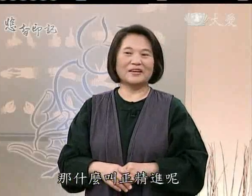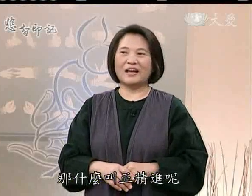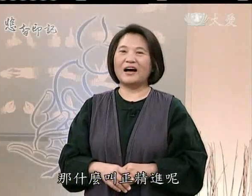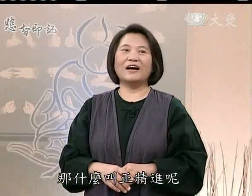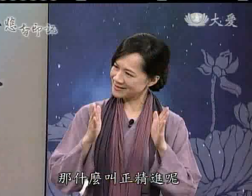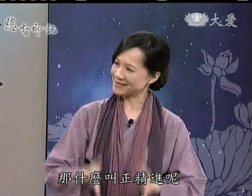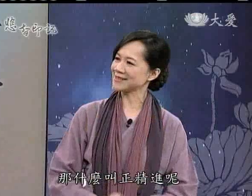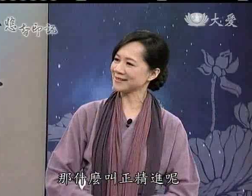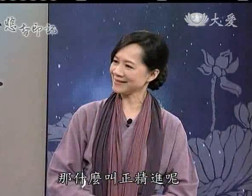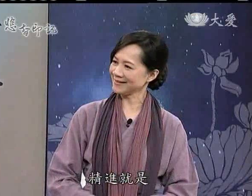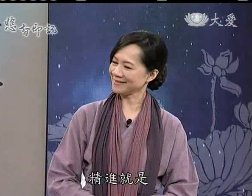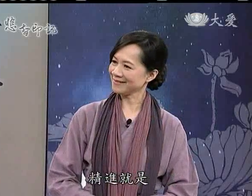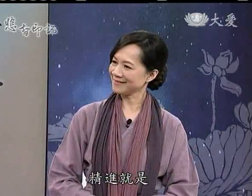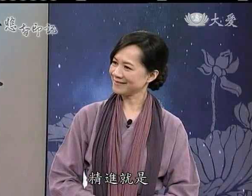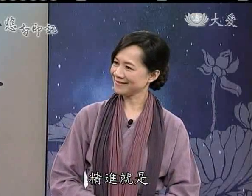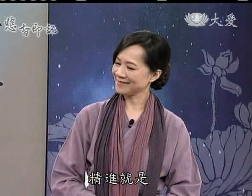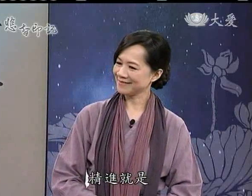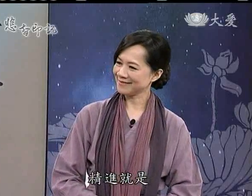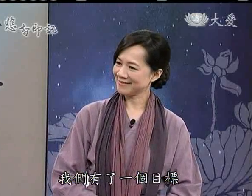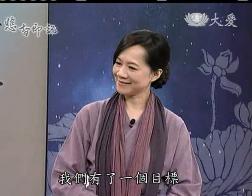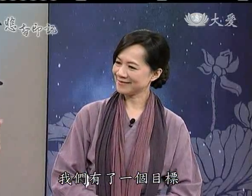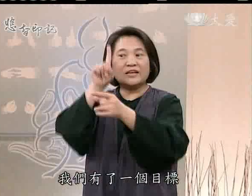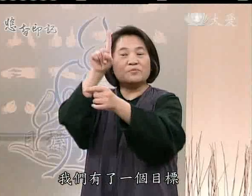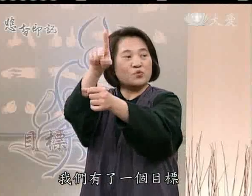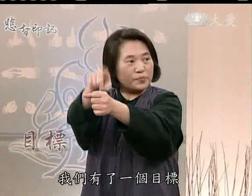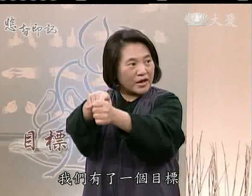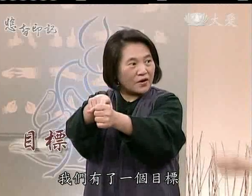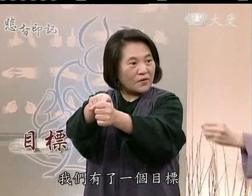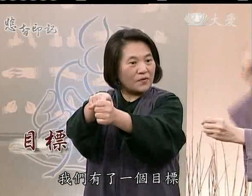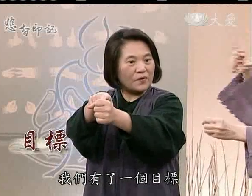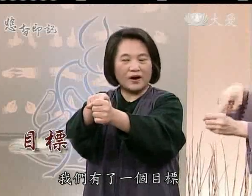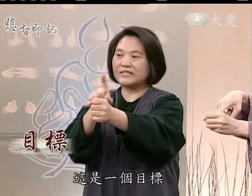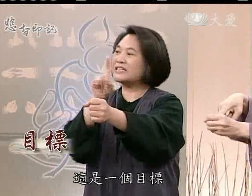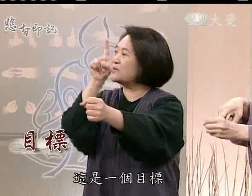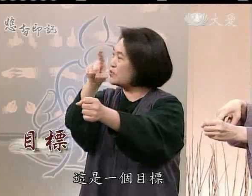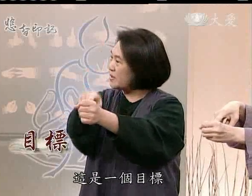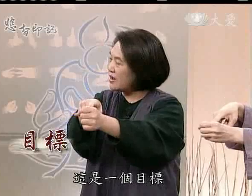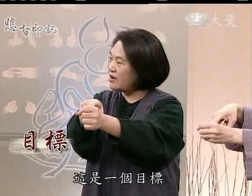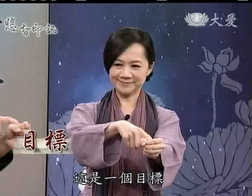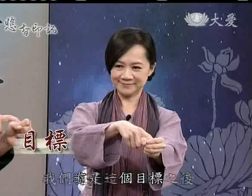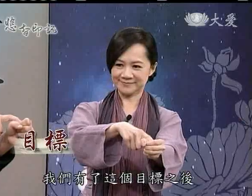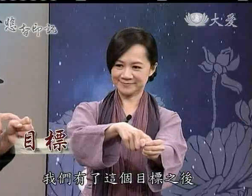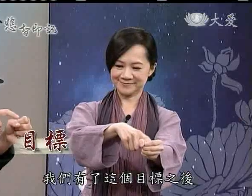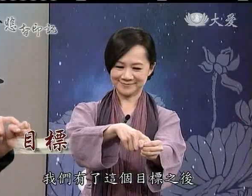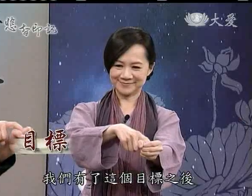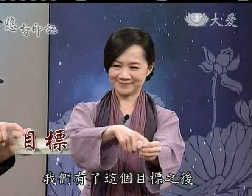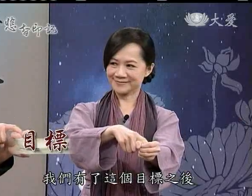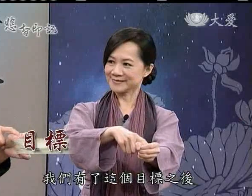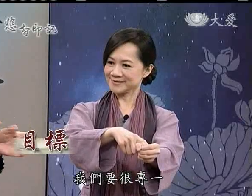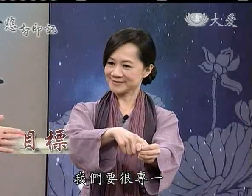什么叫正精进啊？ 精进就是我们有了一个目标， 一个目标， 这是一个目标。我们有了这个目标之后，我们要